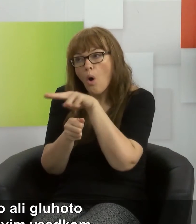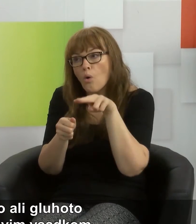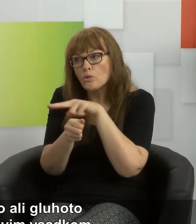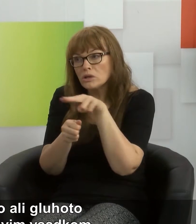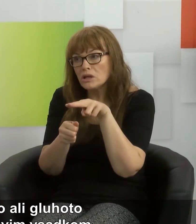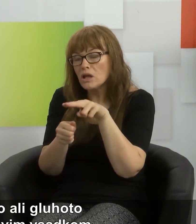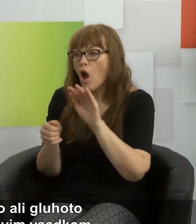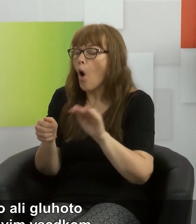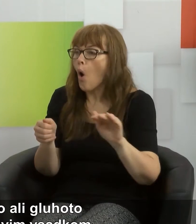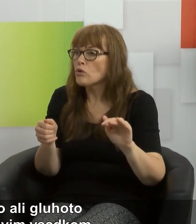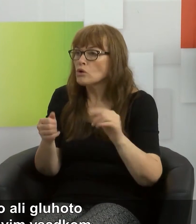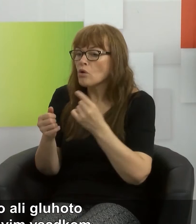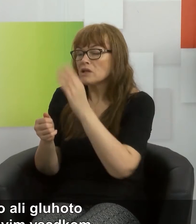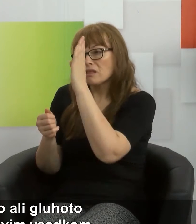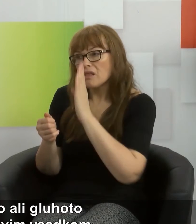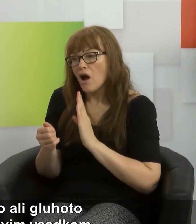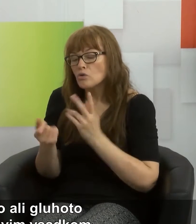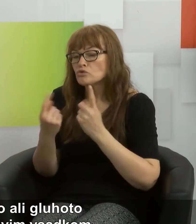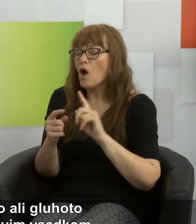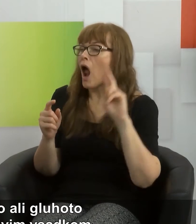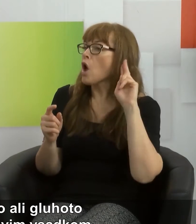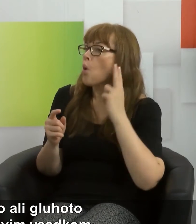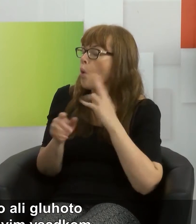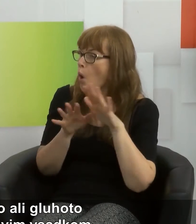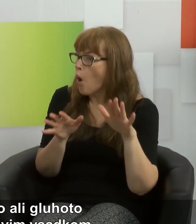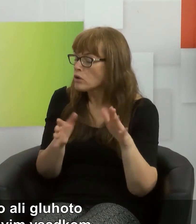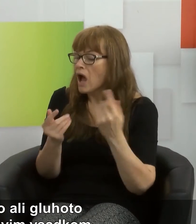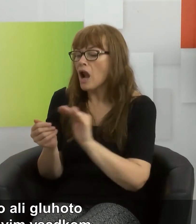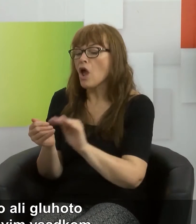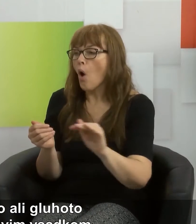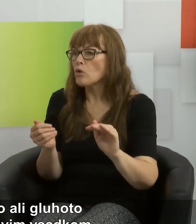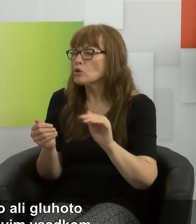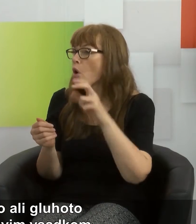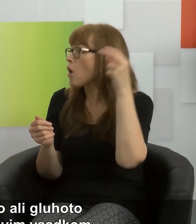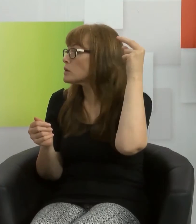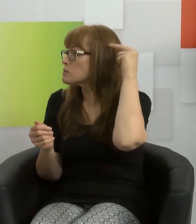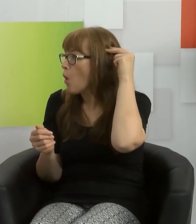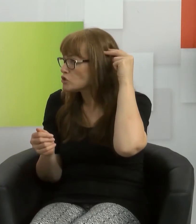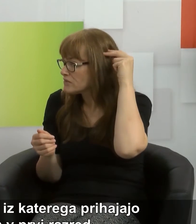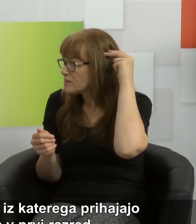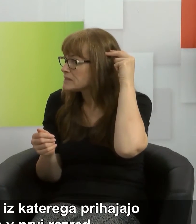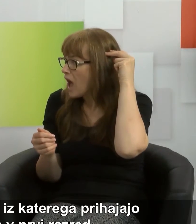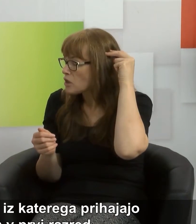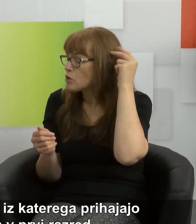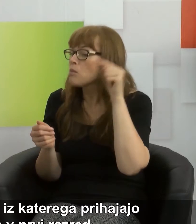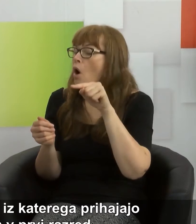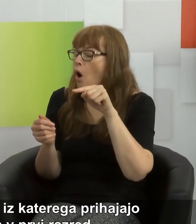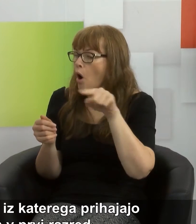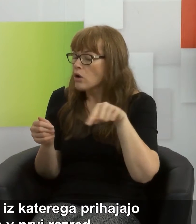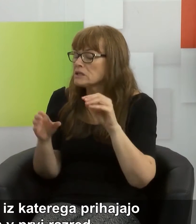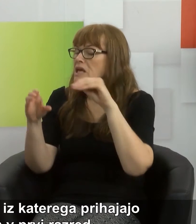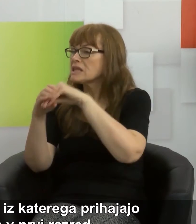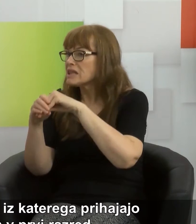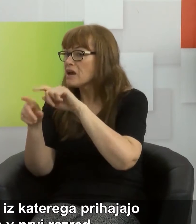z naglušnostjo ali gluhoto ali otrok z polževim vsadkom, se integrirajo